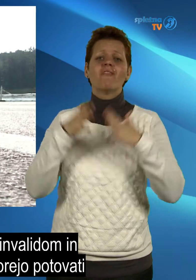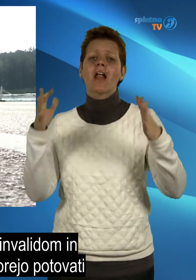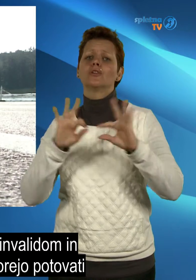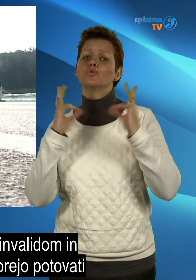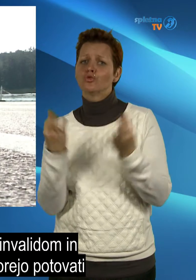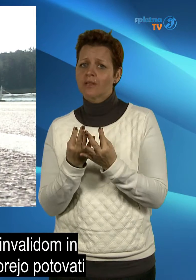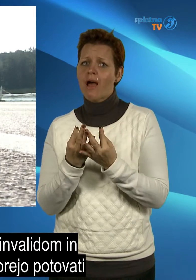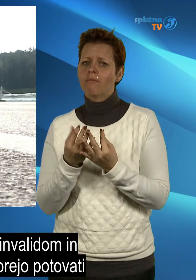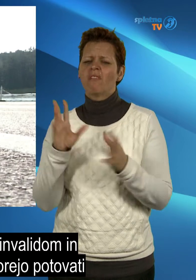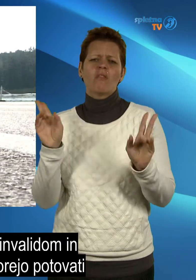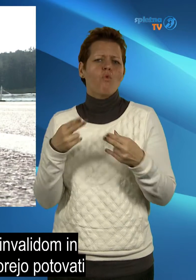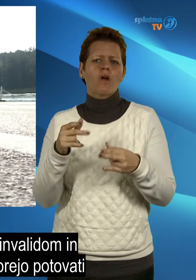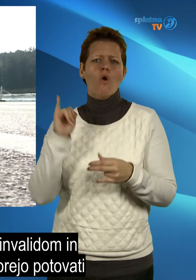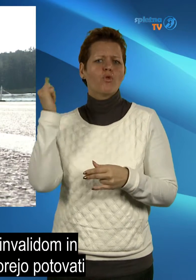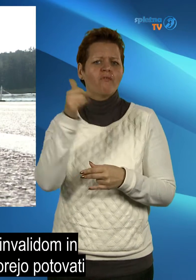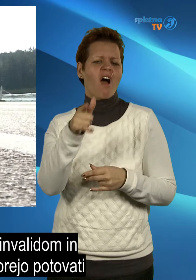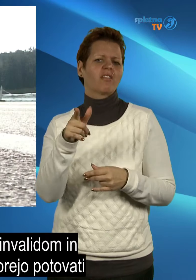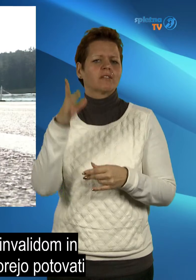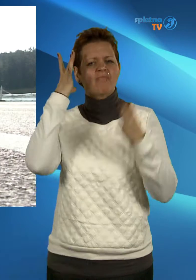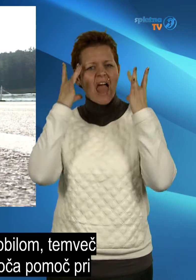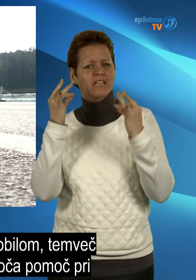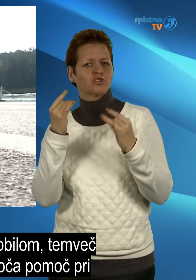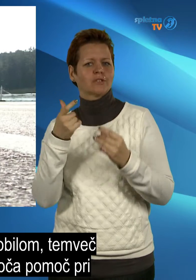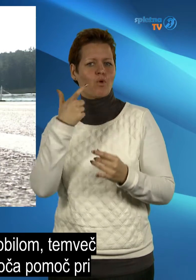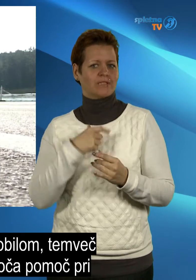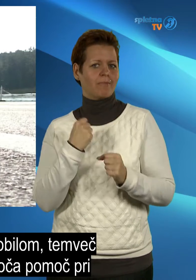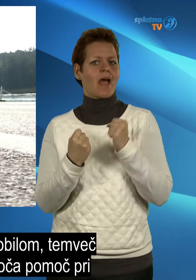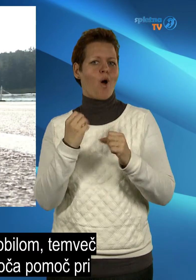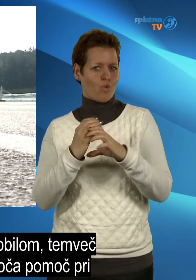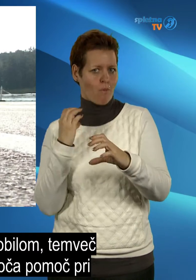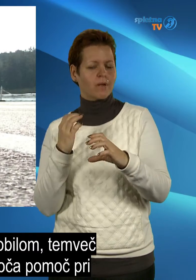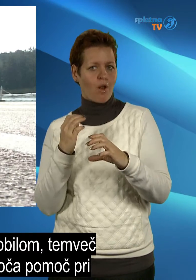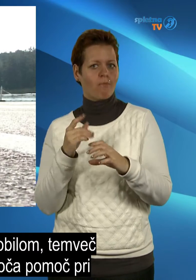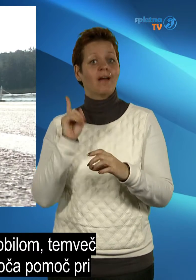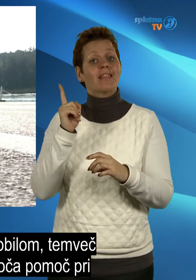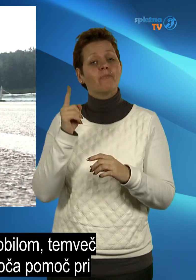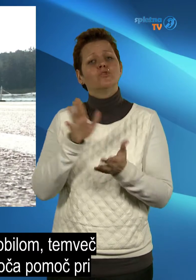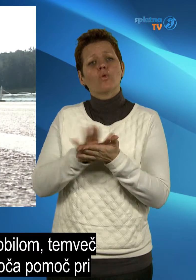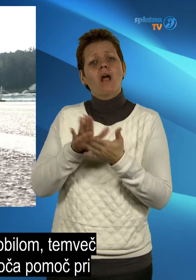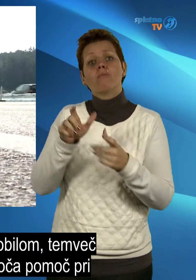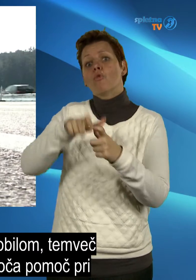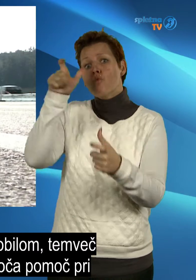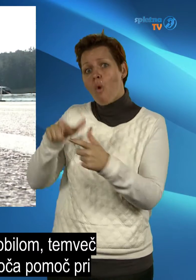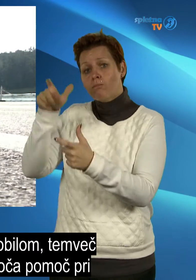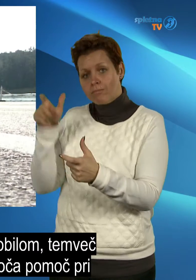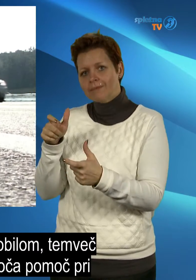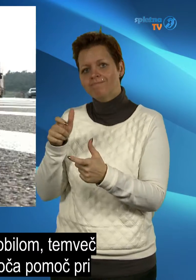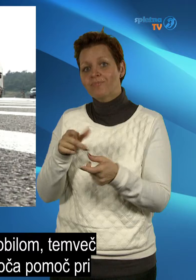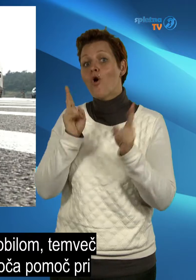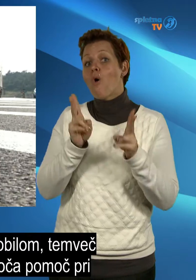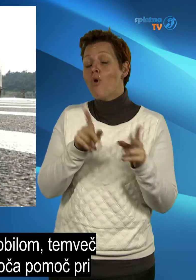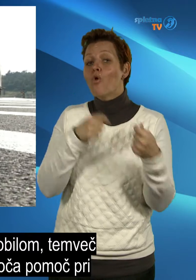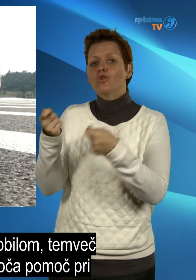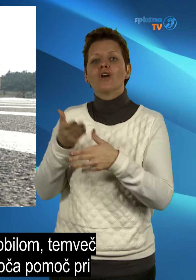ki ne morejo potovati s klasičnim osebnim avtomobilom, temveč uporabljajo kombije, omogoča pomoč pri nakupu